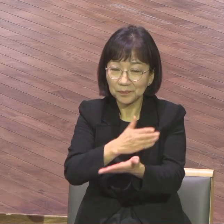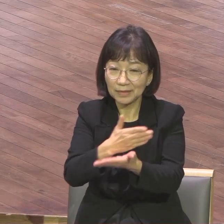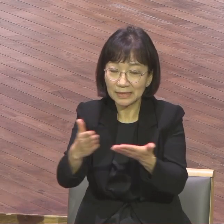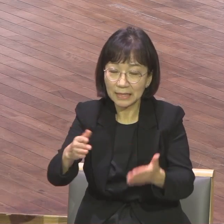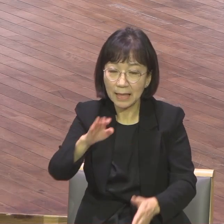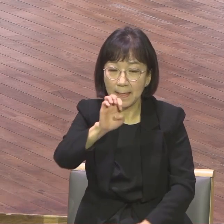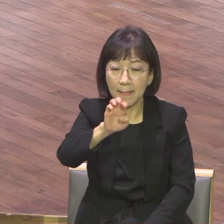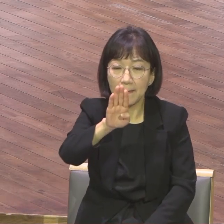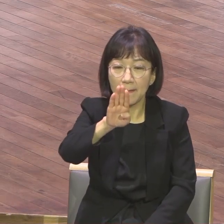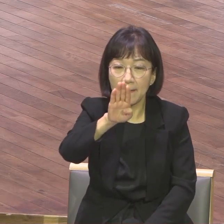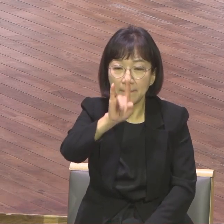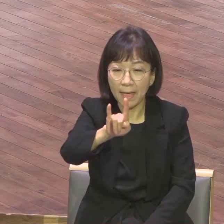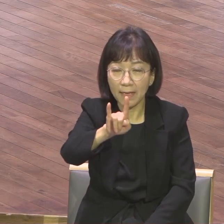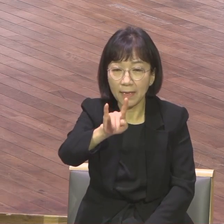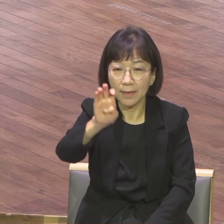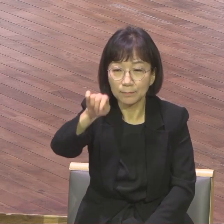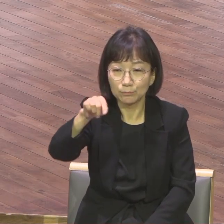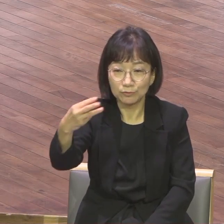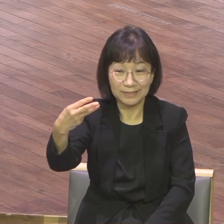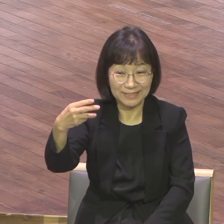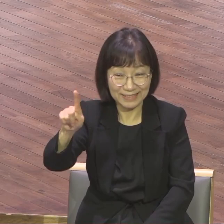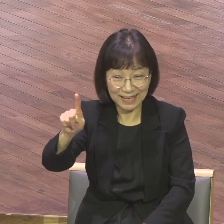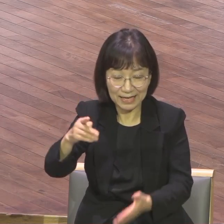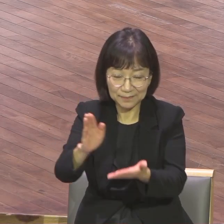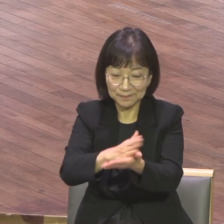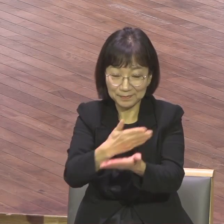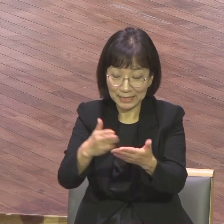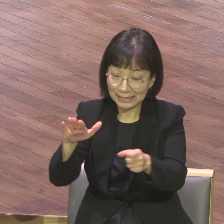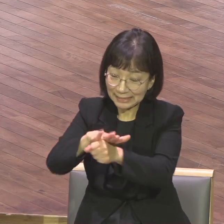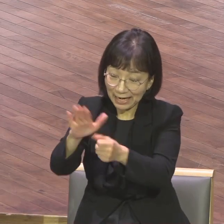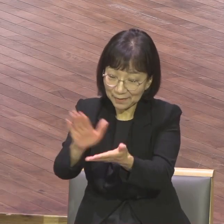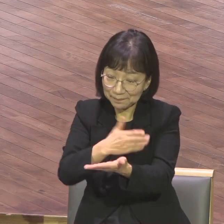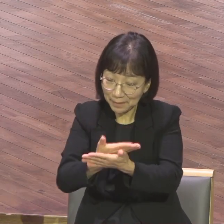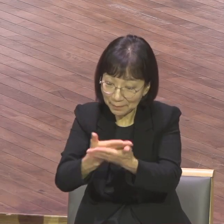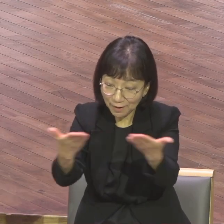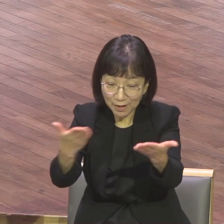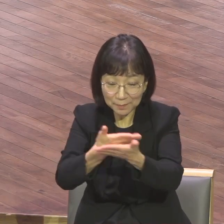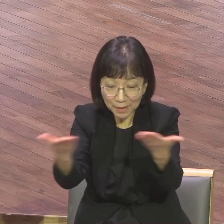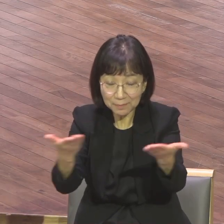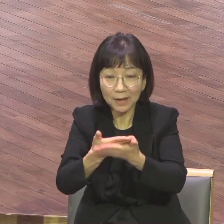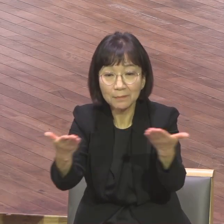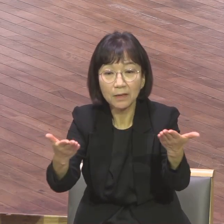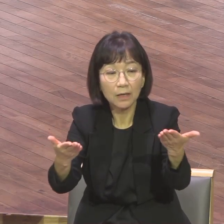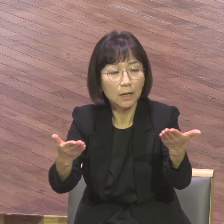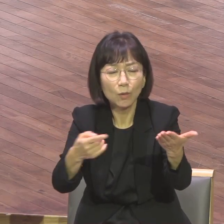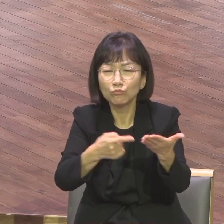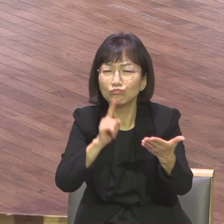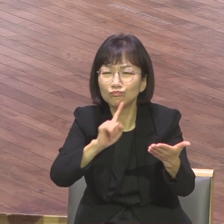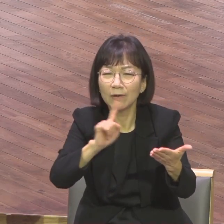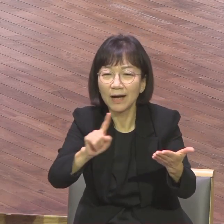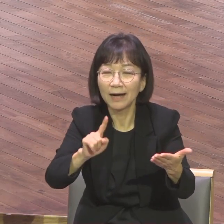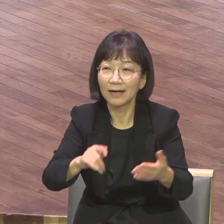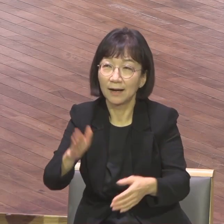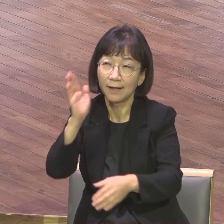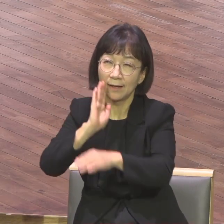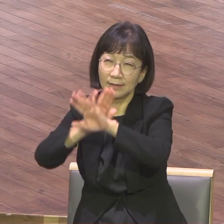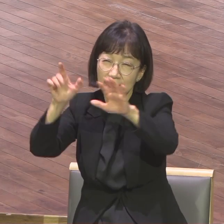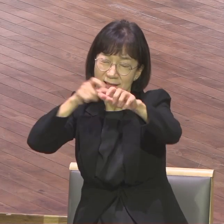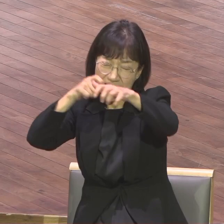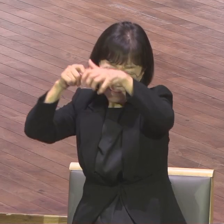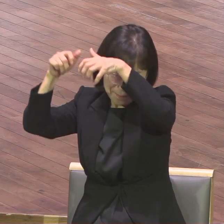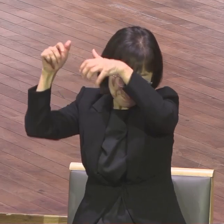들으면 감동이 별로 없는데 원뜻은요, 이 표현은 하늘에서 비가 억수같이 쏟아진